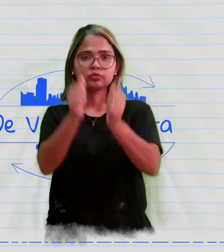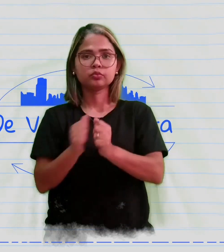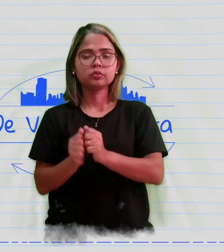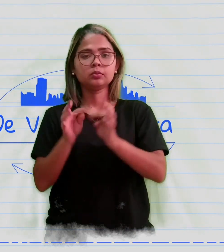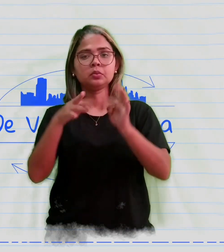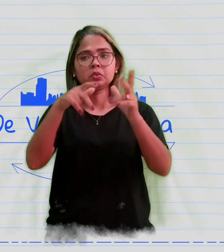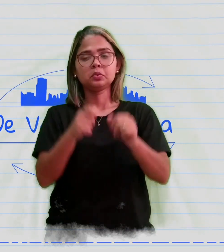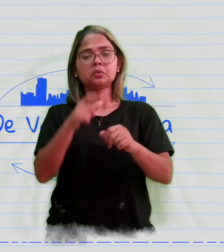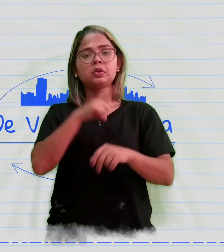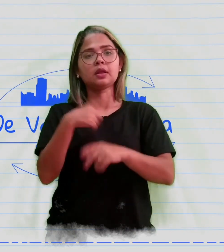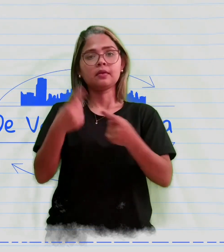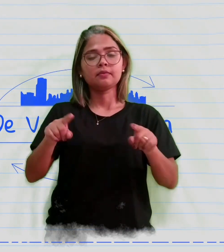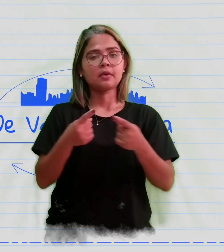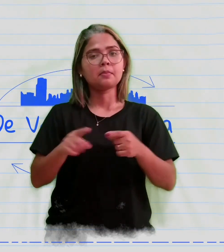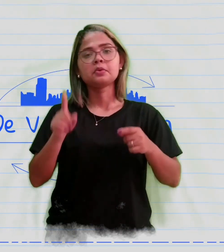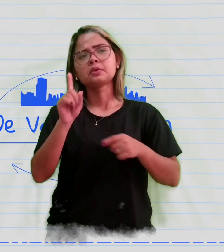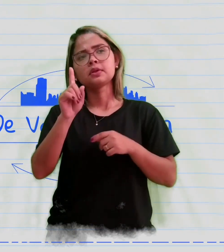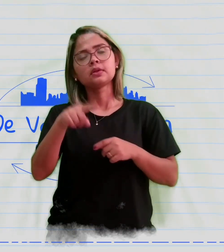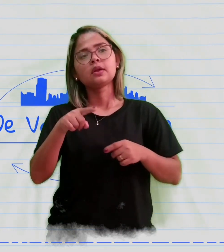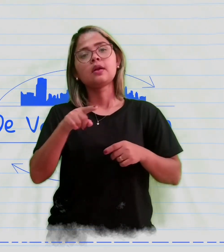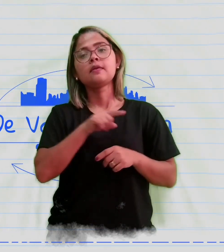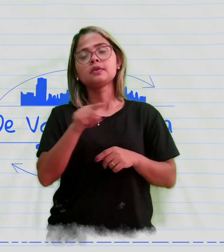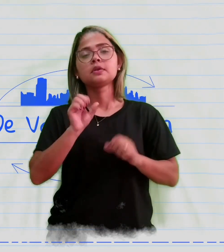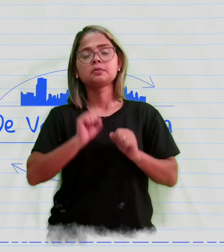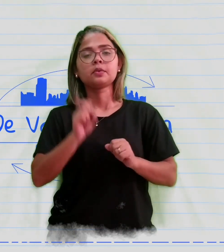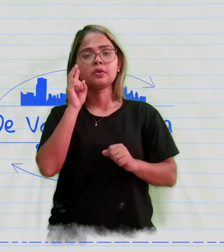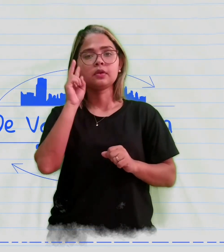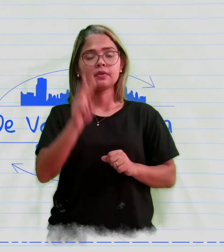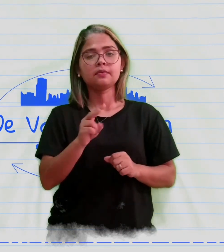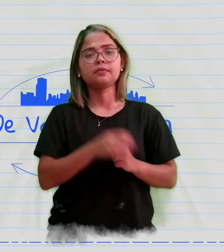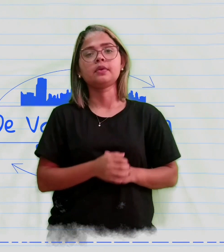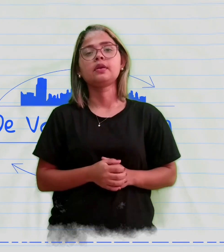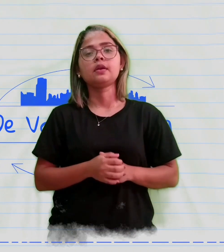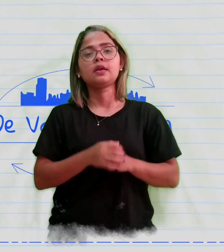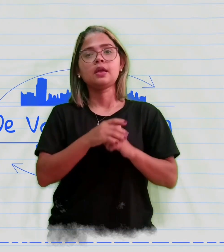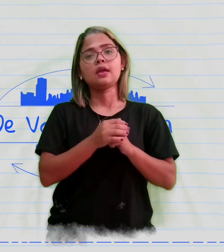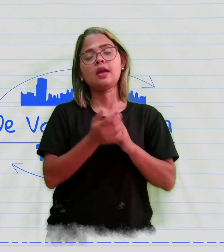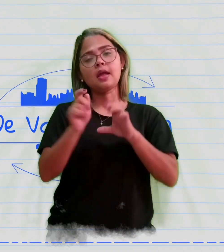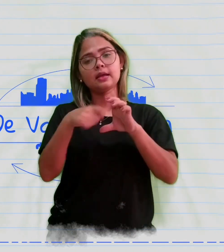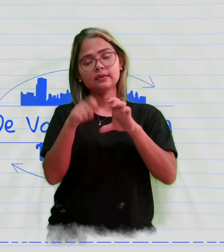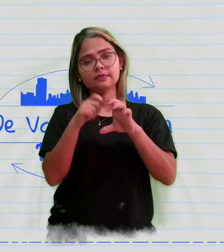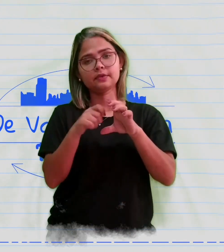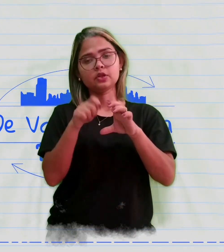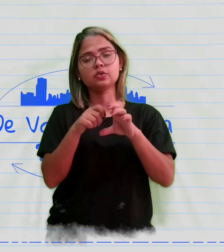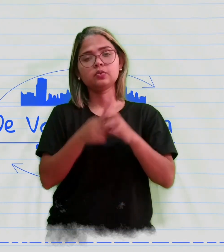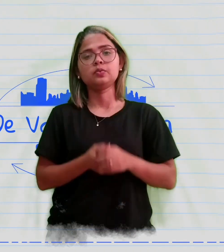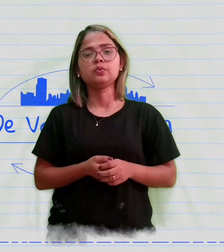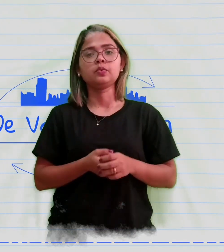em cima. E tá uma delícia lá no YouTube, você joga assim, webclip Volta. É, Reclame Aqui, né?